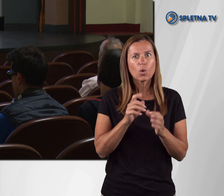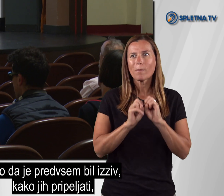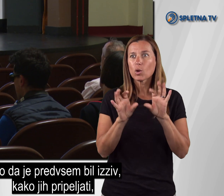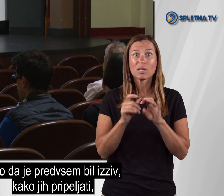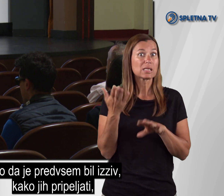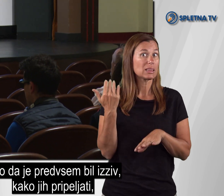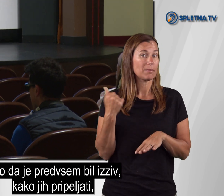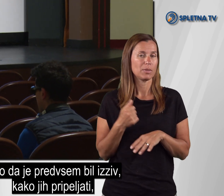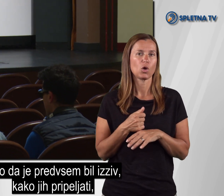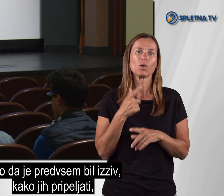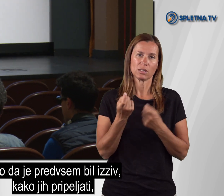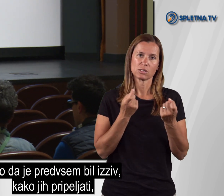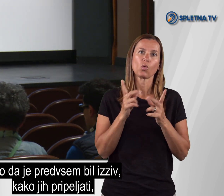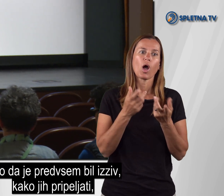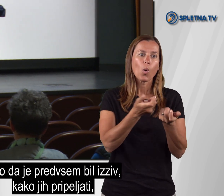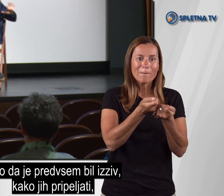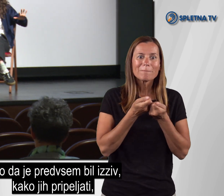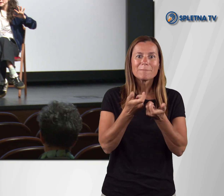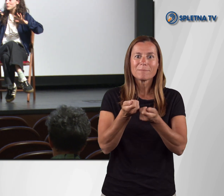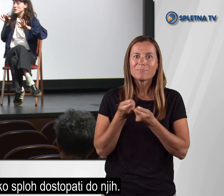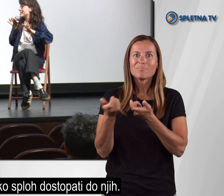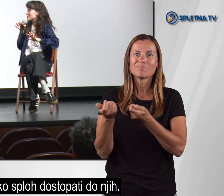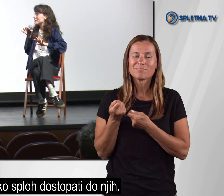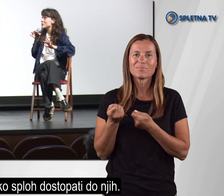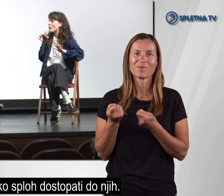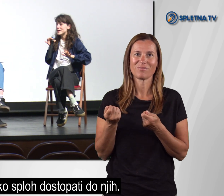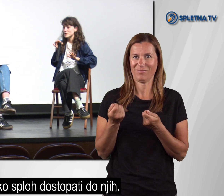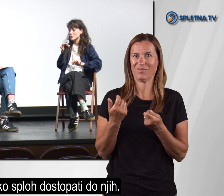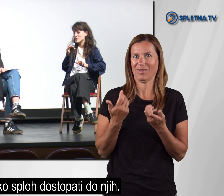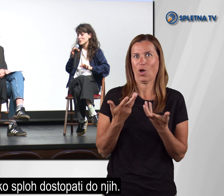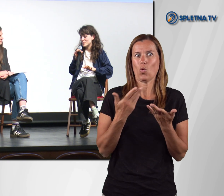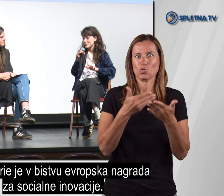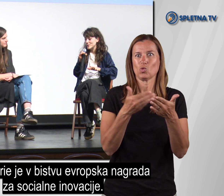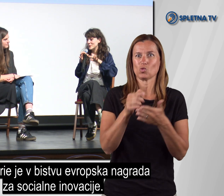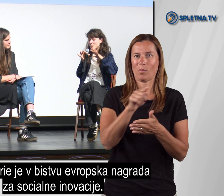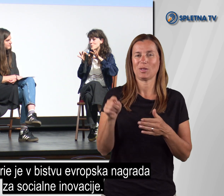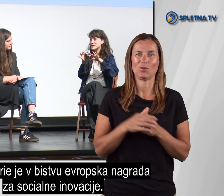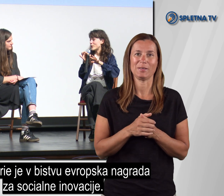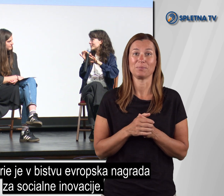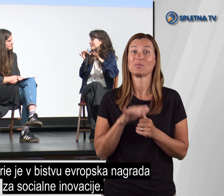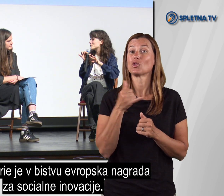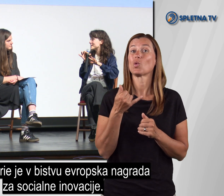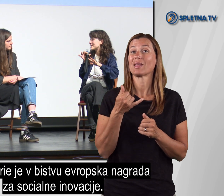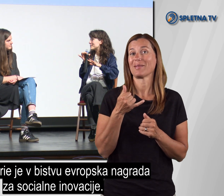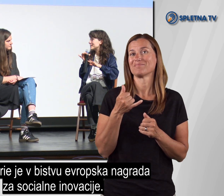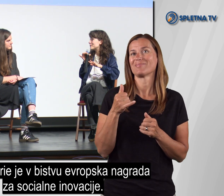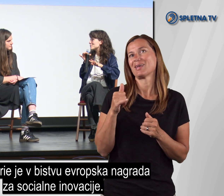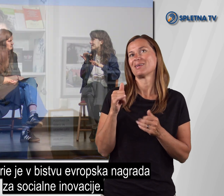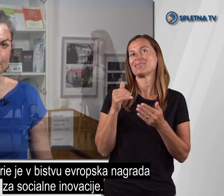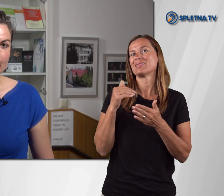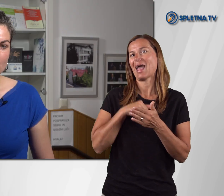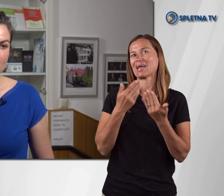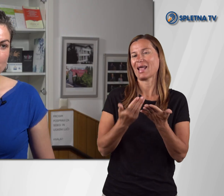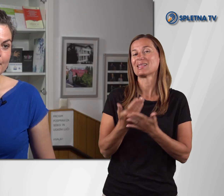bilo, tako da je predvsem bil izziv ta, ja, kako jih pripeljati, kako sploh dostopati do njih. Social Marie je v bistvu Evropska nagrada za socialne